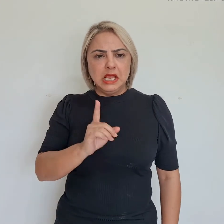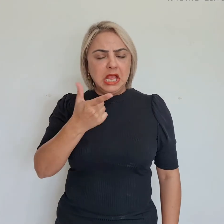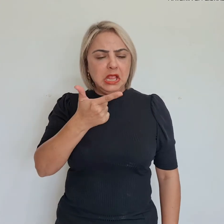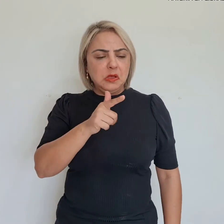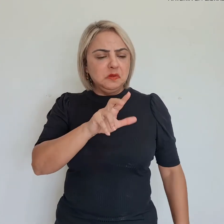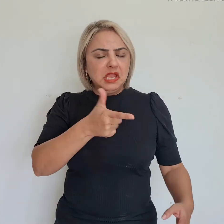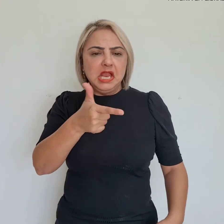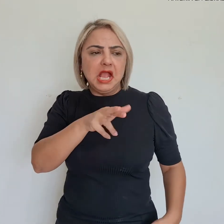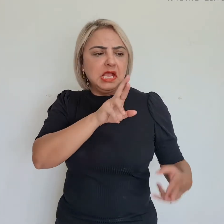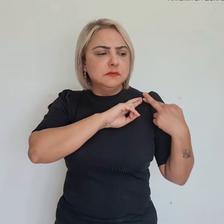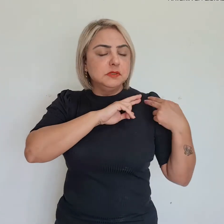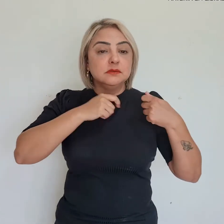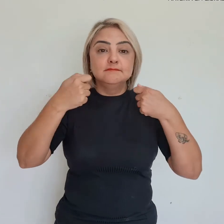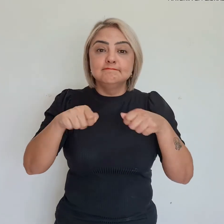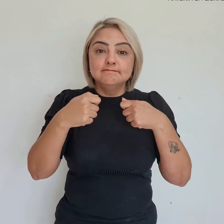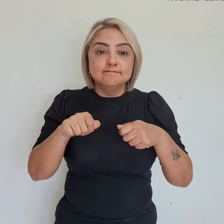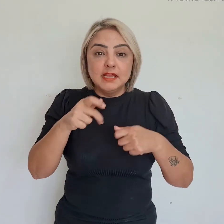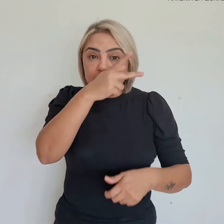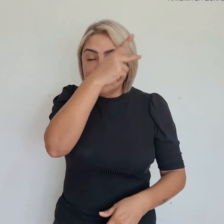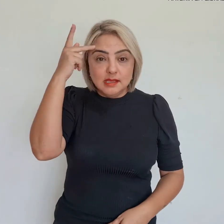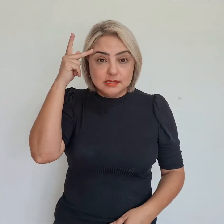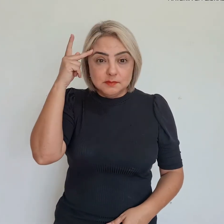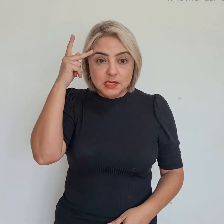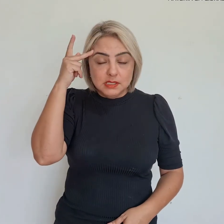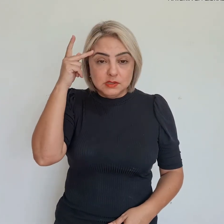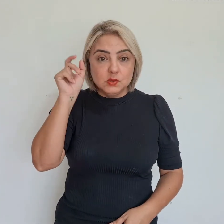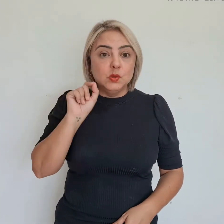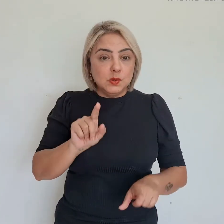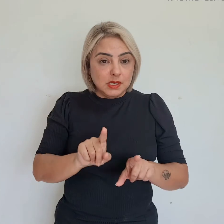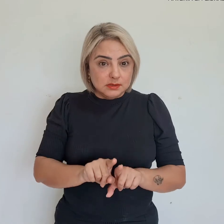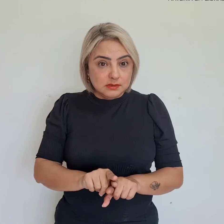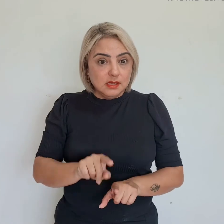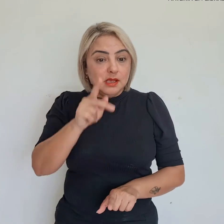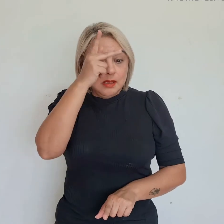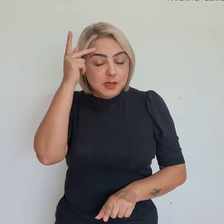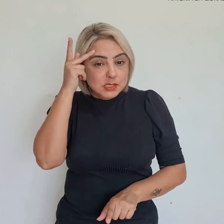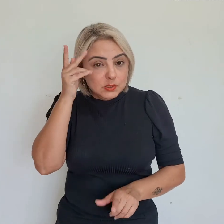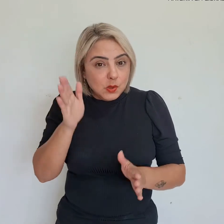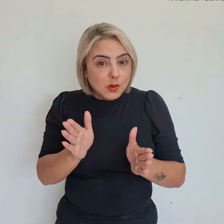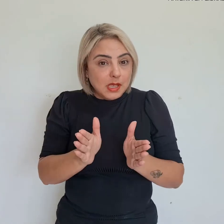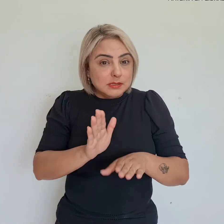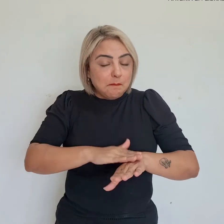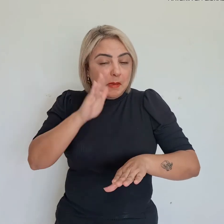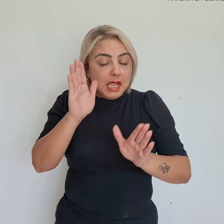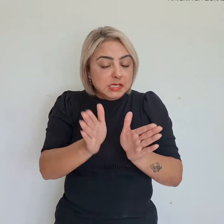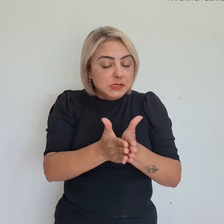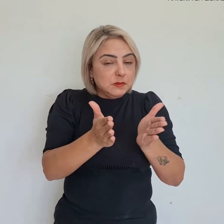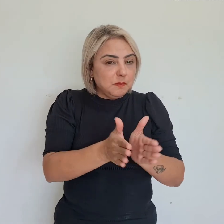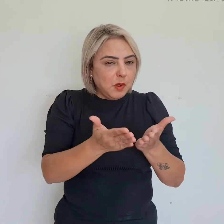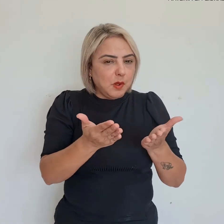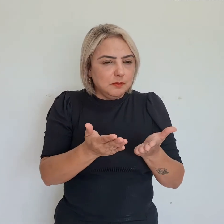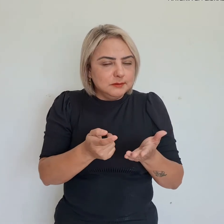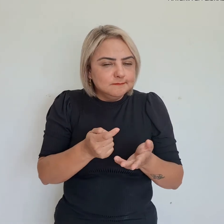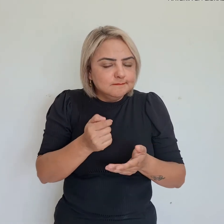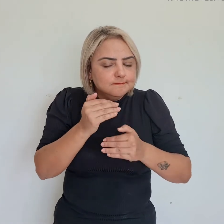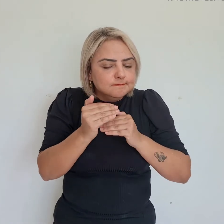às necessidades das pessoas, sobretudo das mais carentes. Aos poucos, com